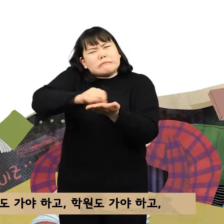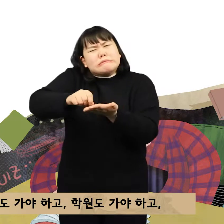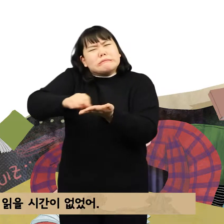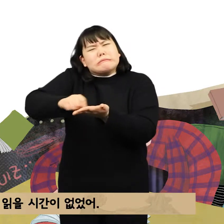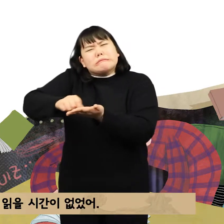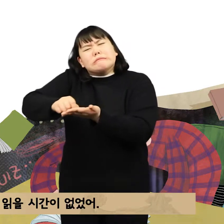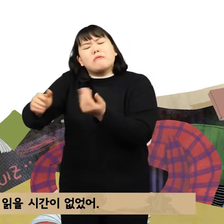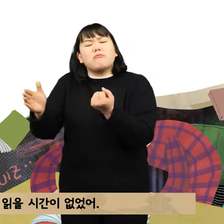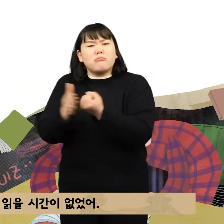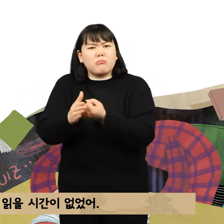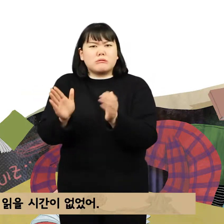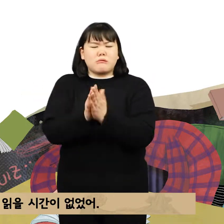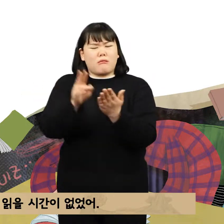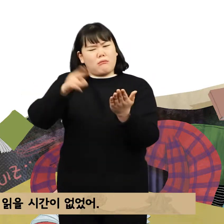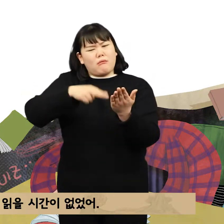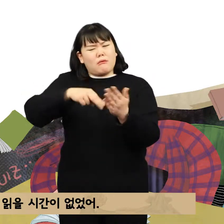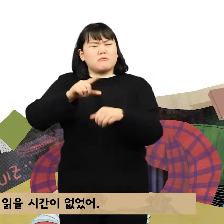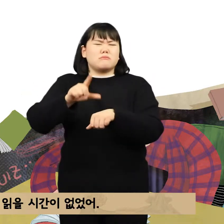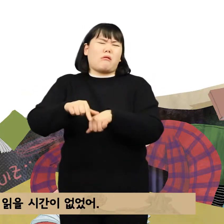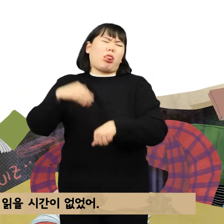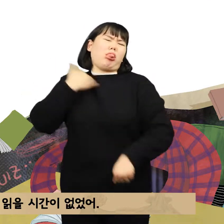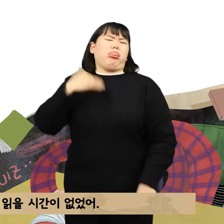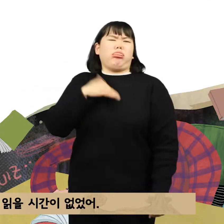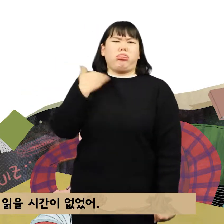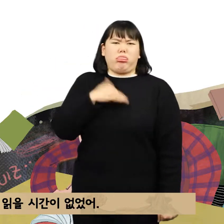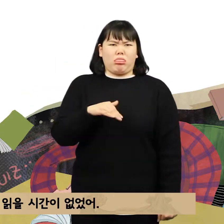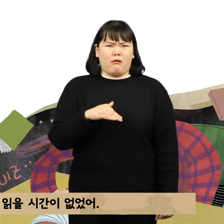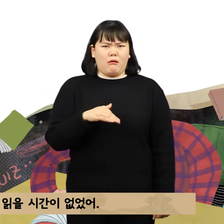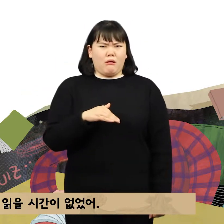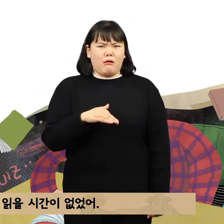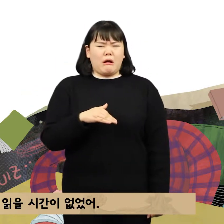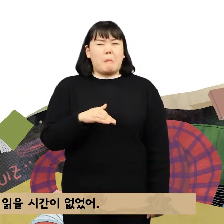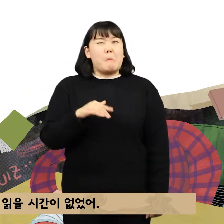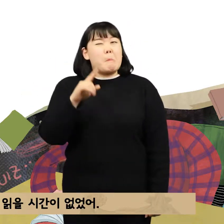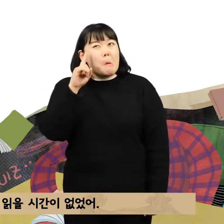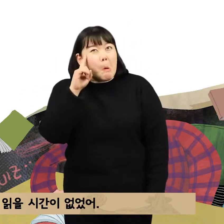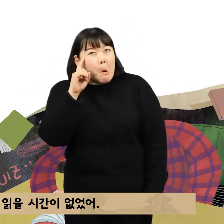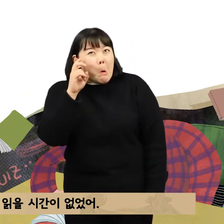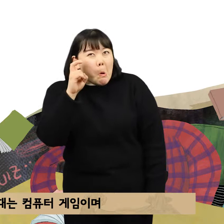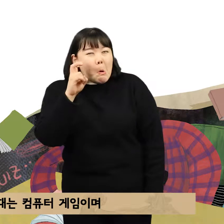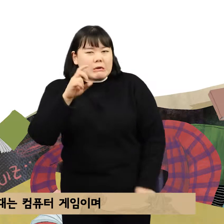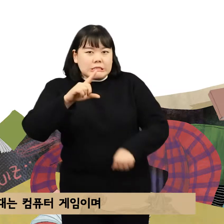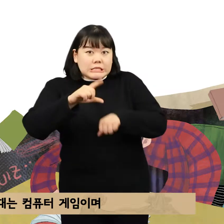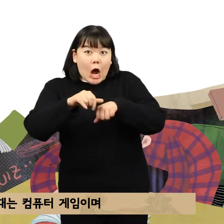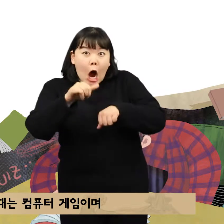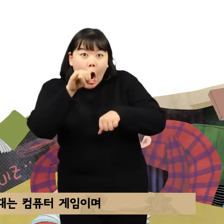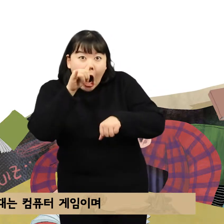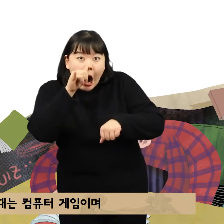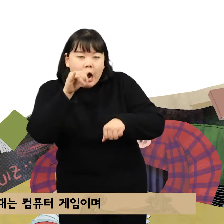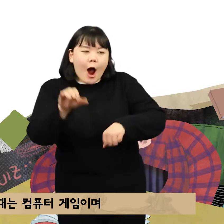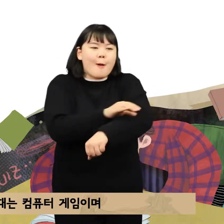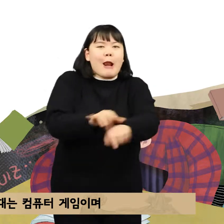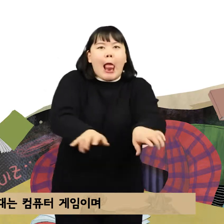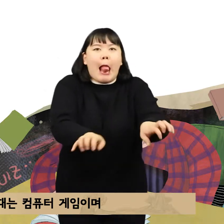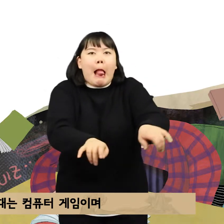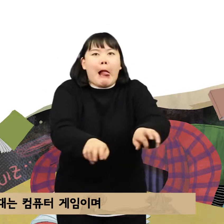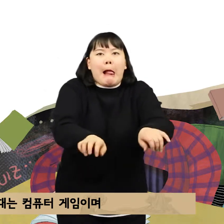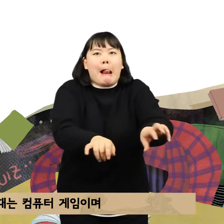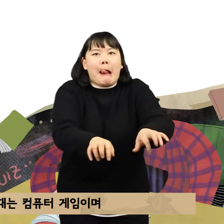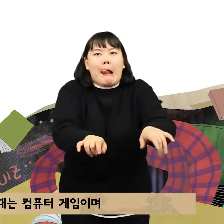숙제도 해야 해서 책 읽을 시간이 없었어. 그나마 시간이 있을 때는